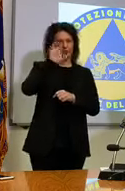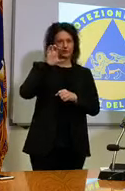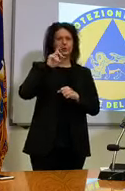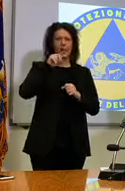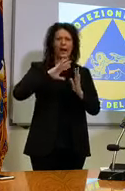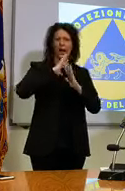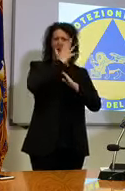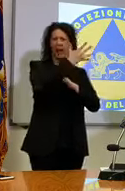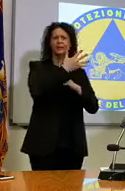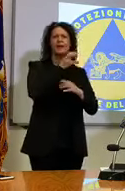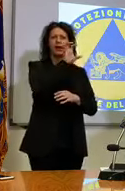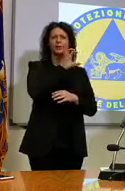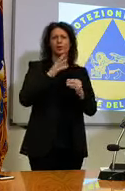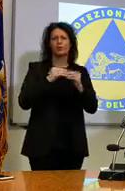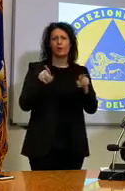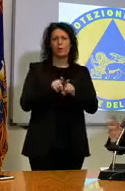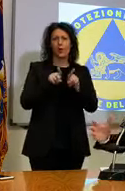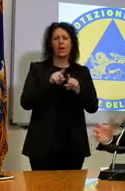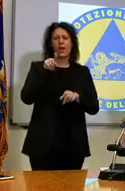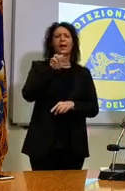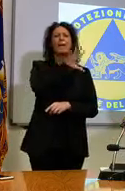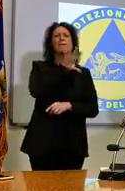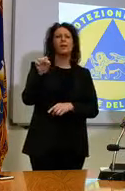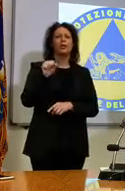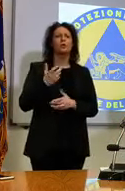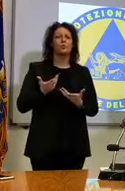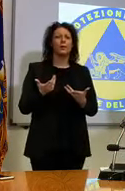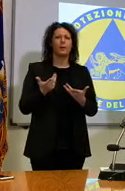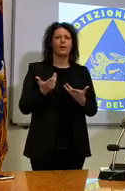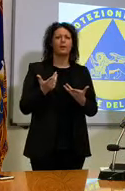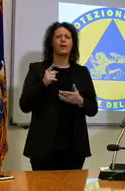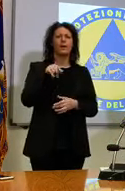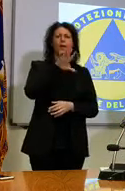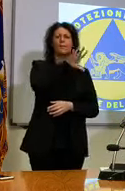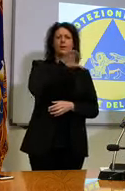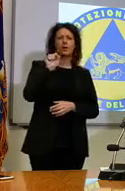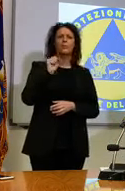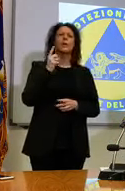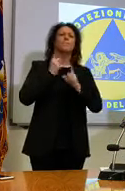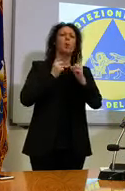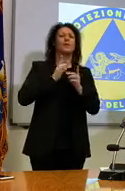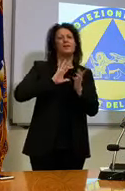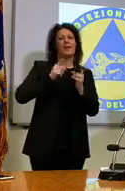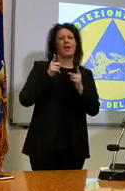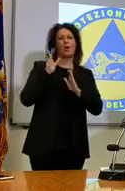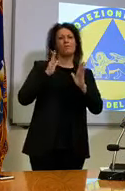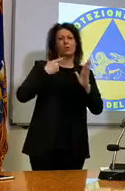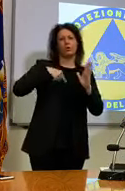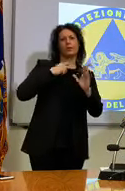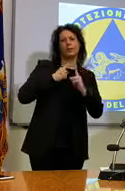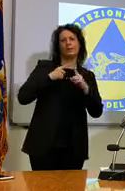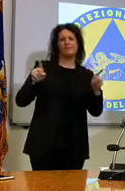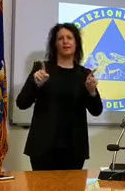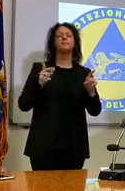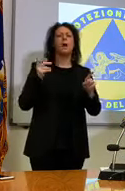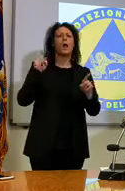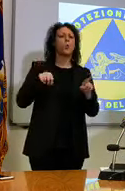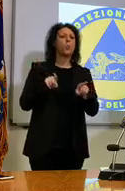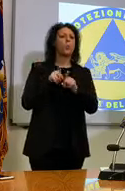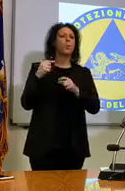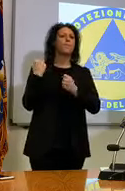per tutta l'Emilia Romagna, tanto per citarne una che non è del mio stesso colore politico. Noi non abbiamo la ricerca della